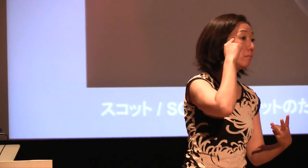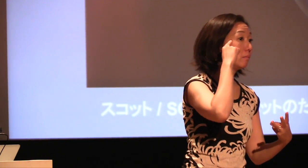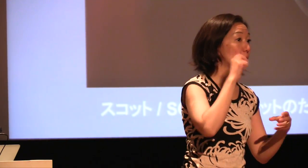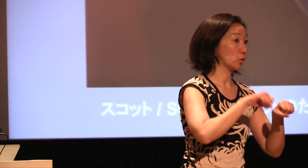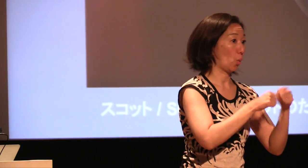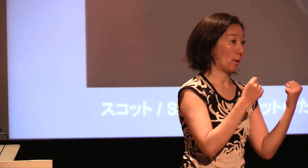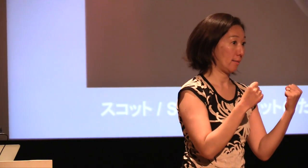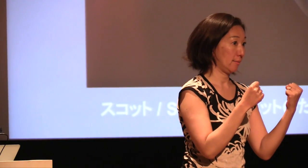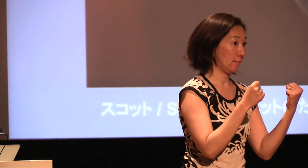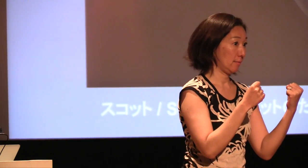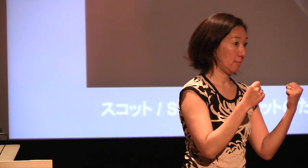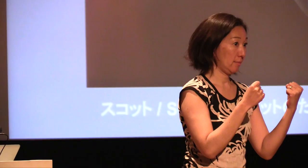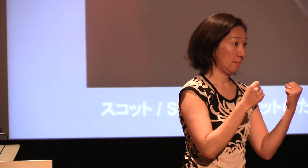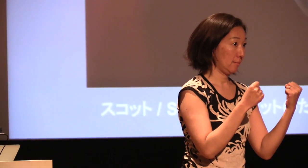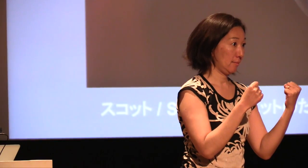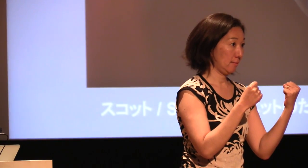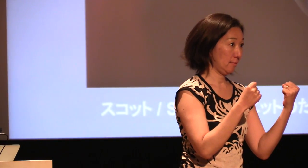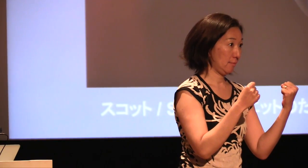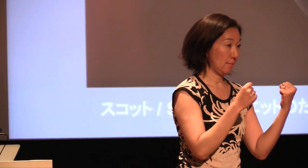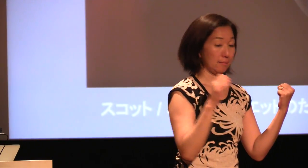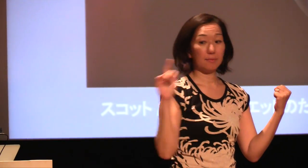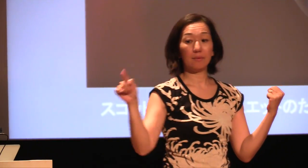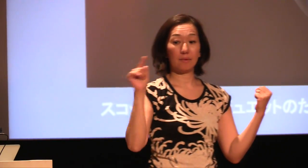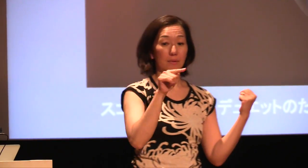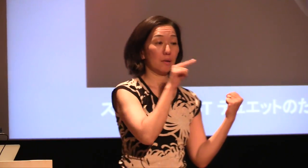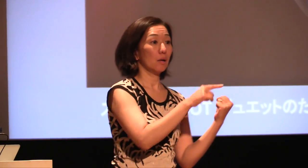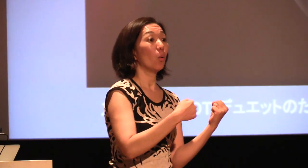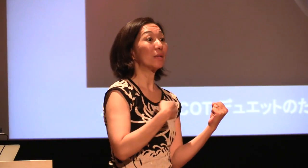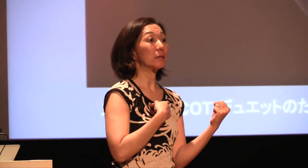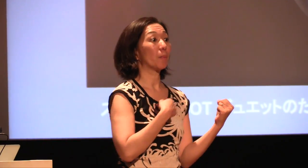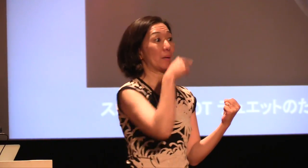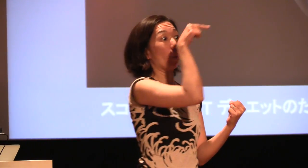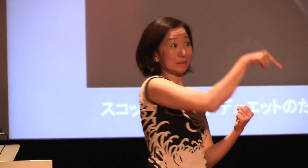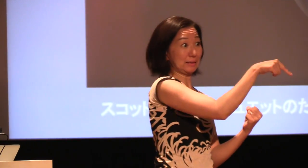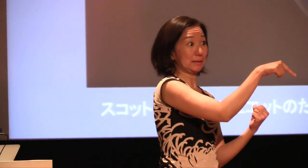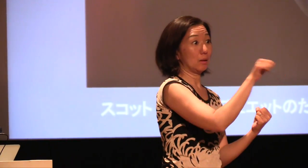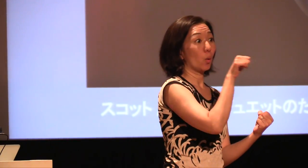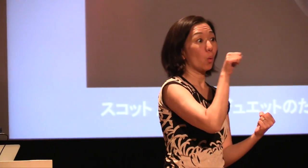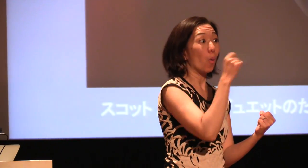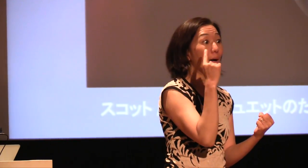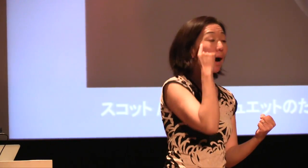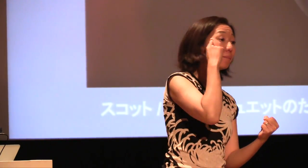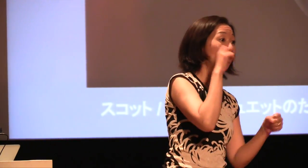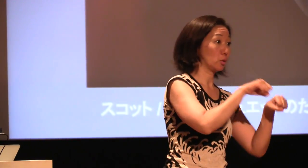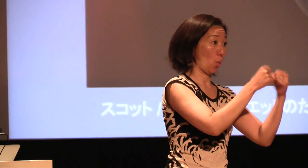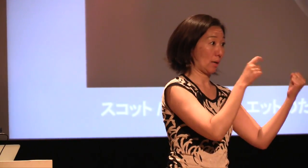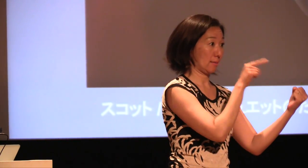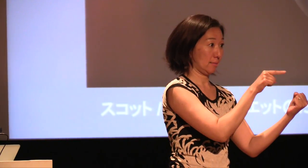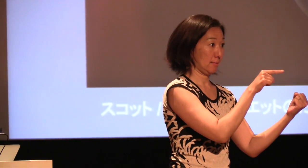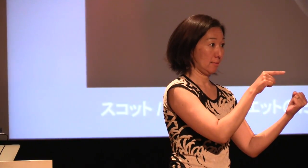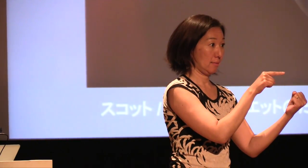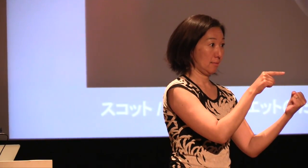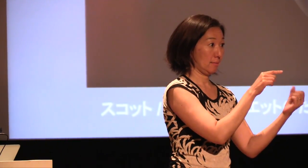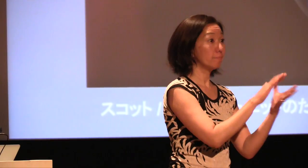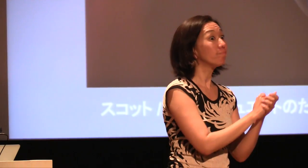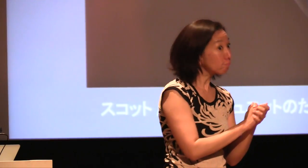五感障害、その3つ。私はその五感の障害ということになります